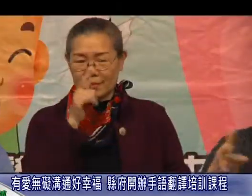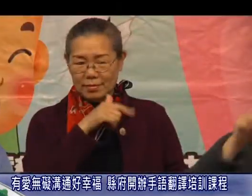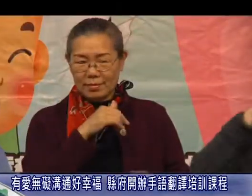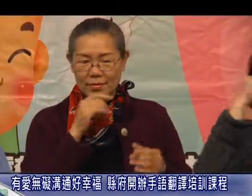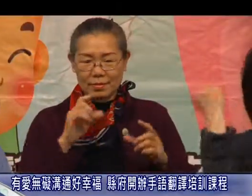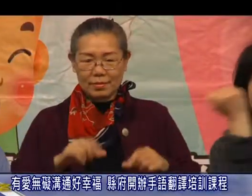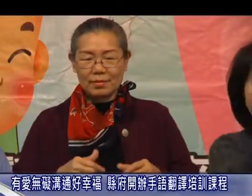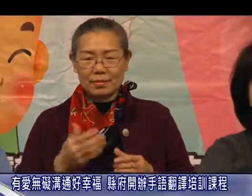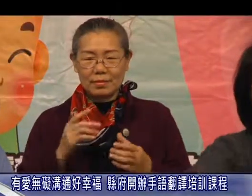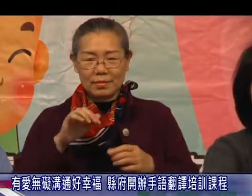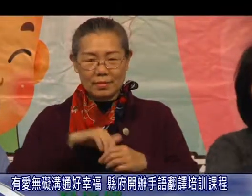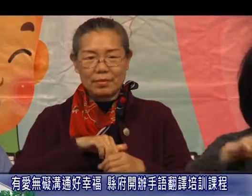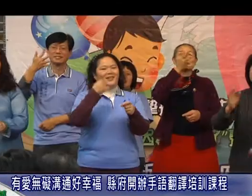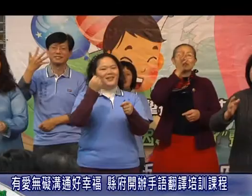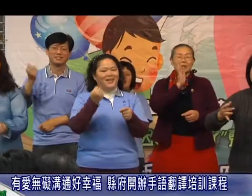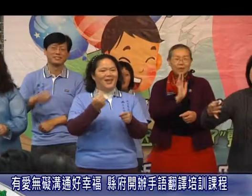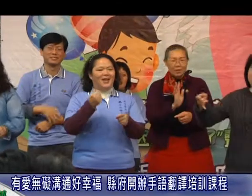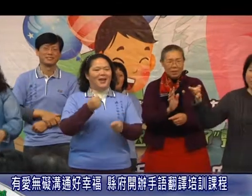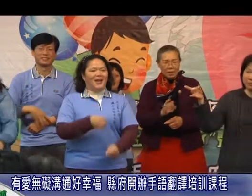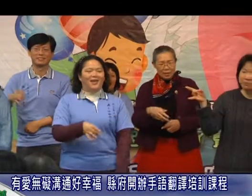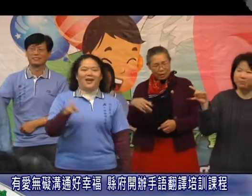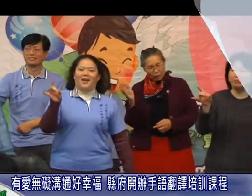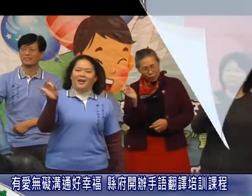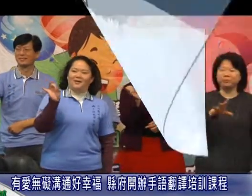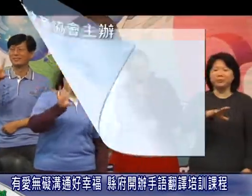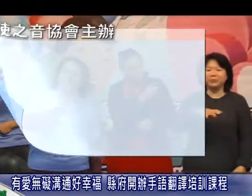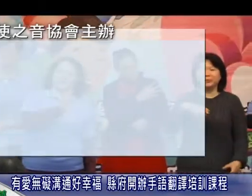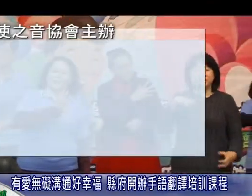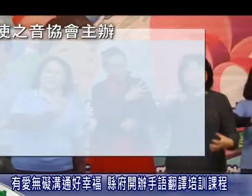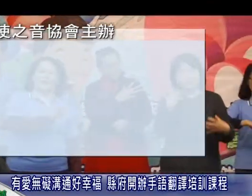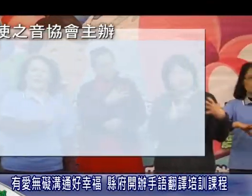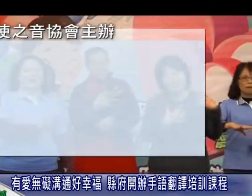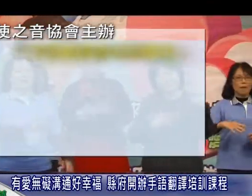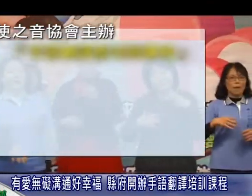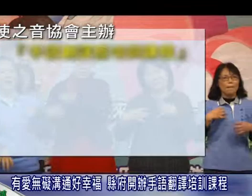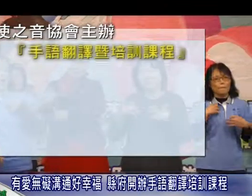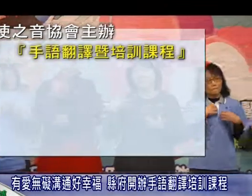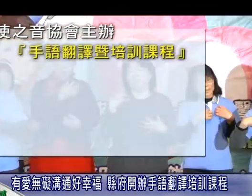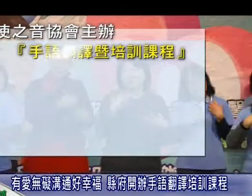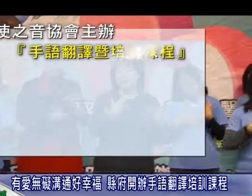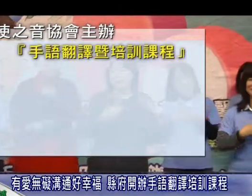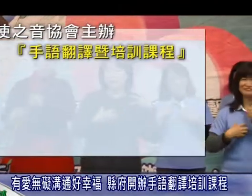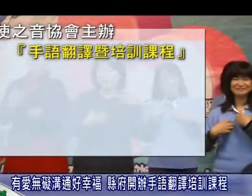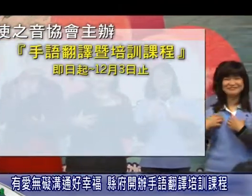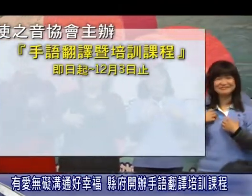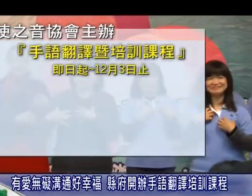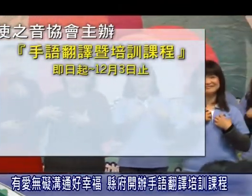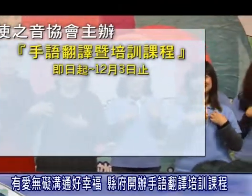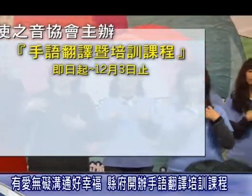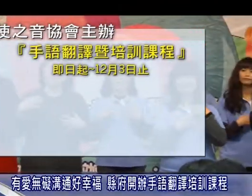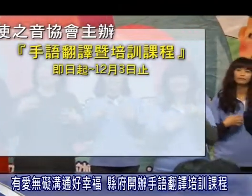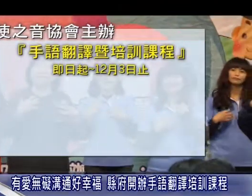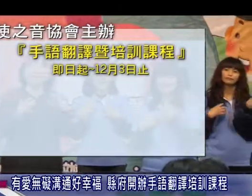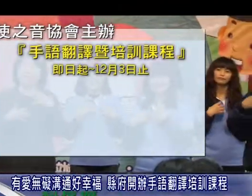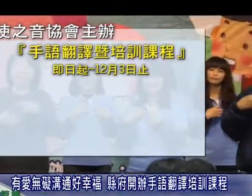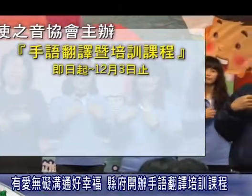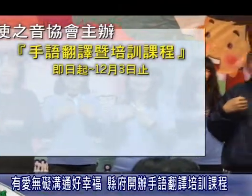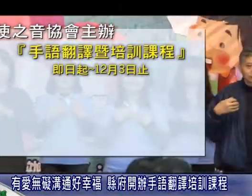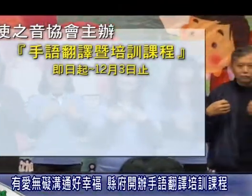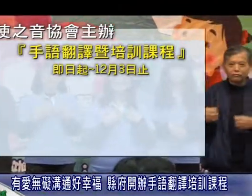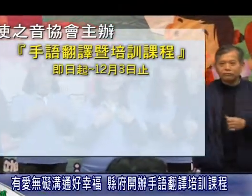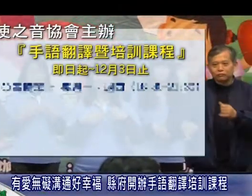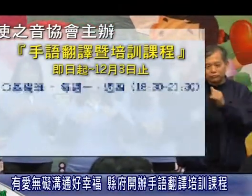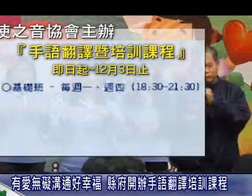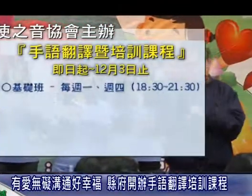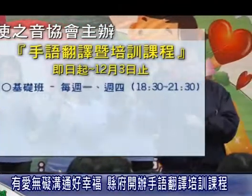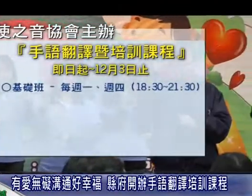证照，为了培训更多优秀手语翻译员，由新竹县天使基因协会所主办的手语翻译季培训课程，从即